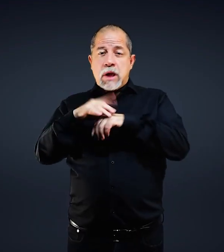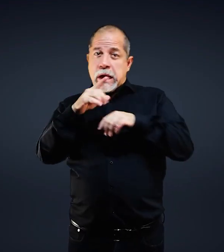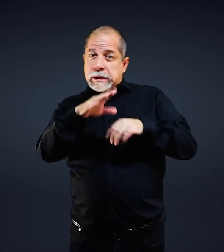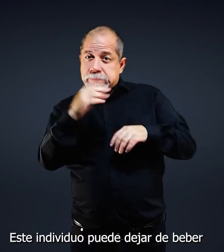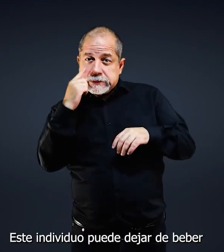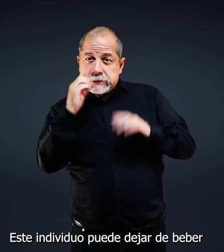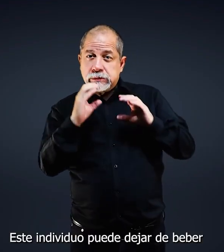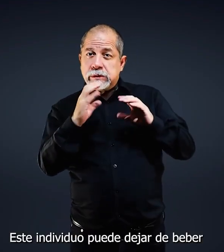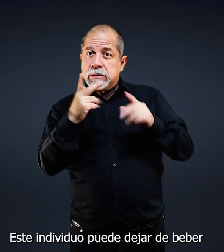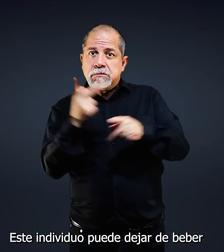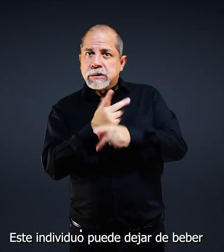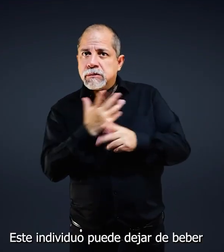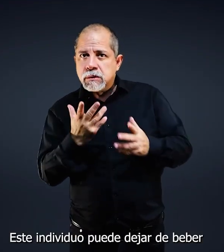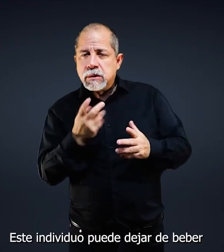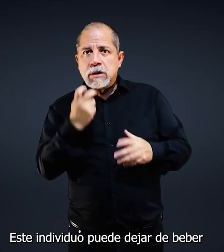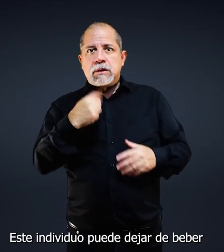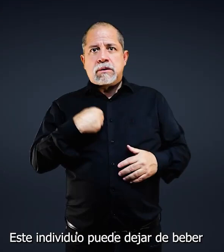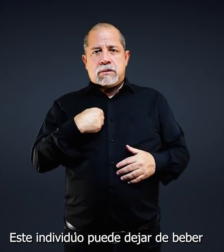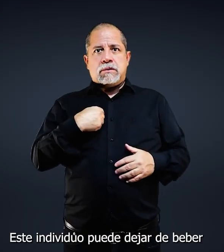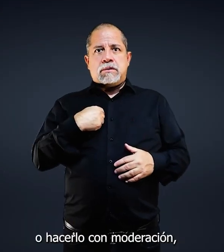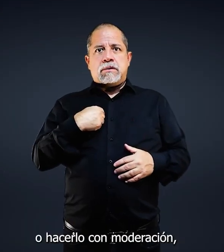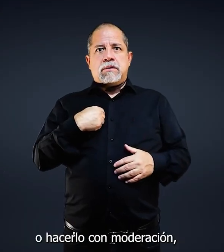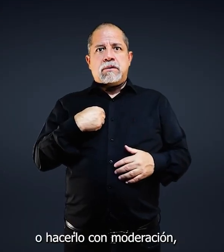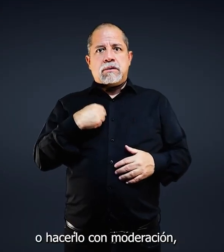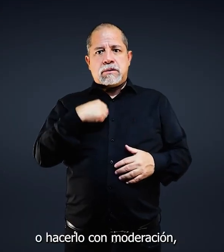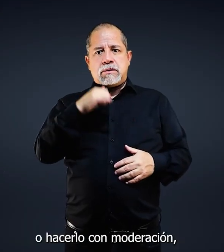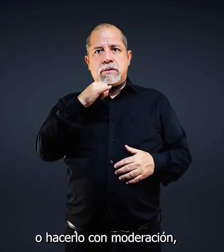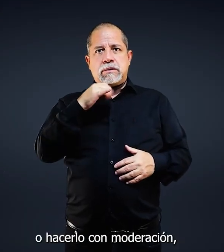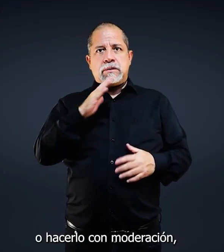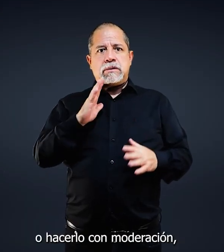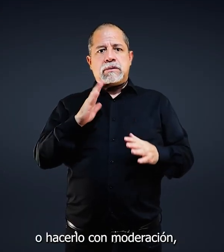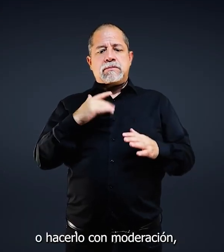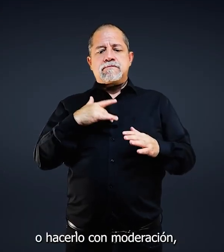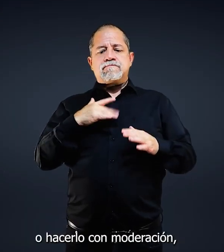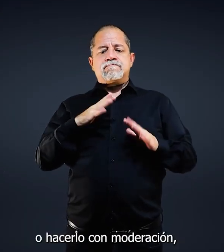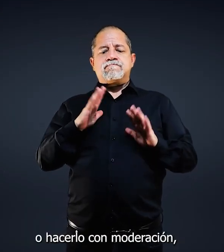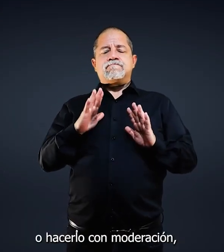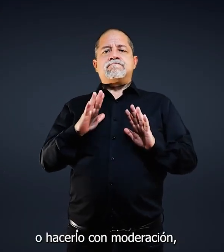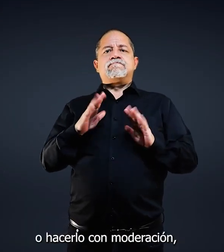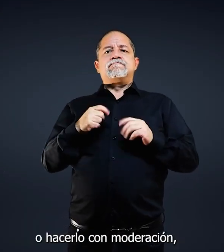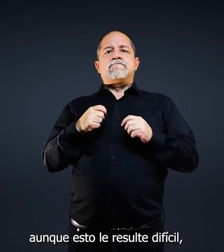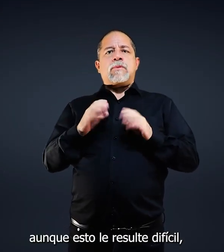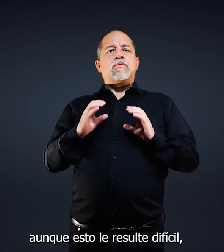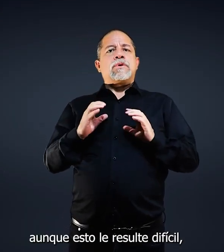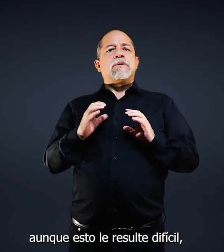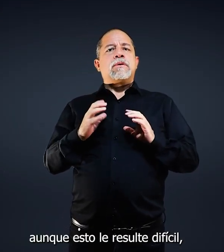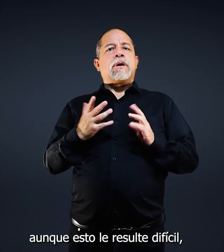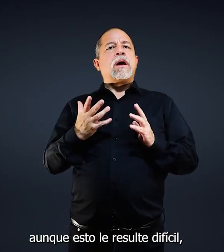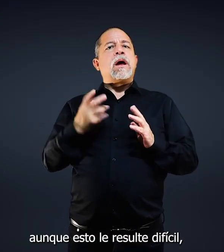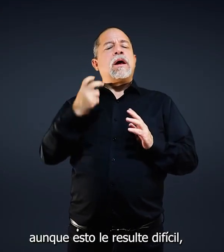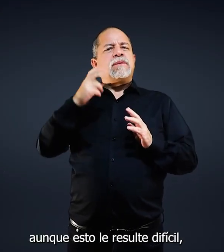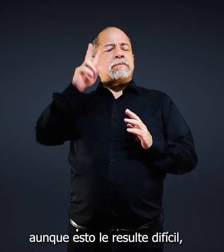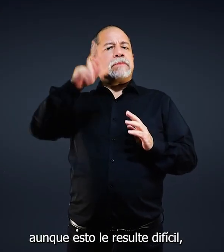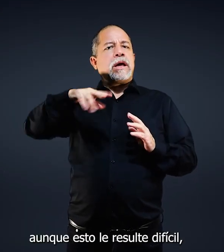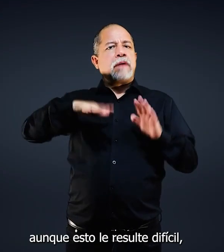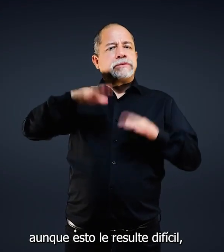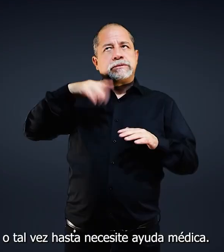Este individuo puede dejar de beber o hacerlo con moderación, aunque esto le resulte difícil o tal vez